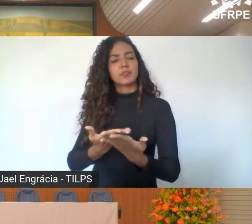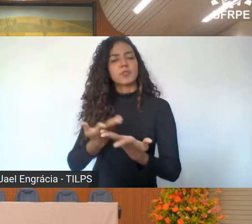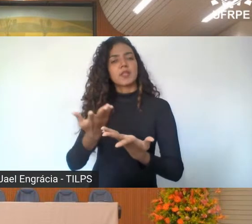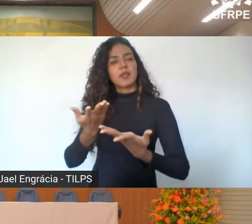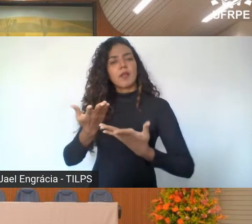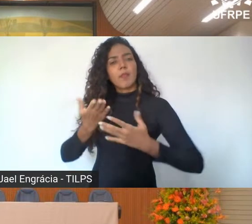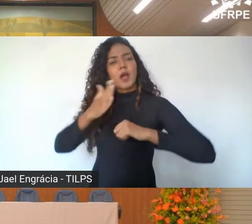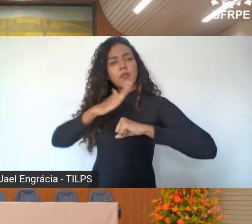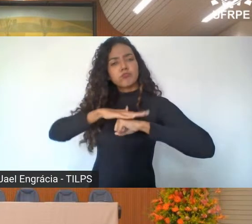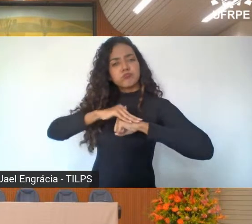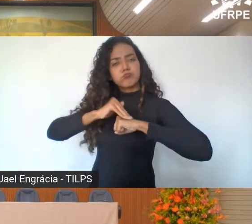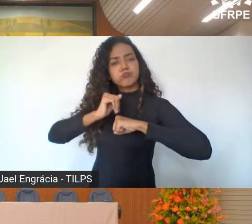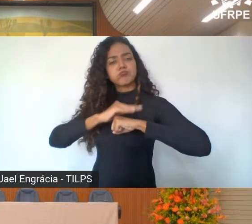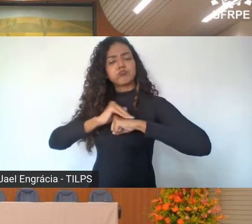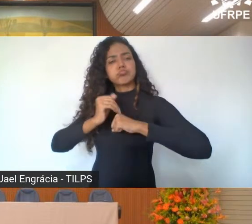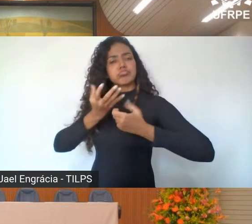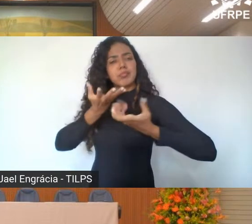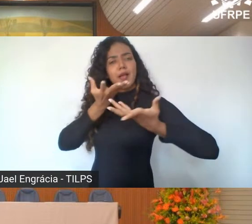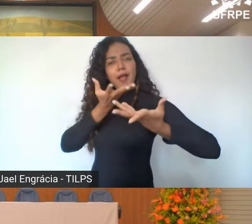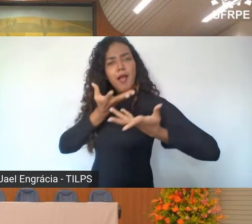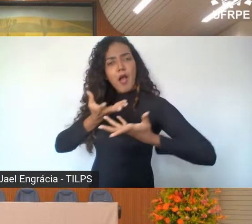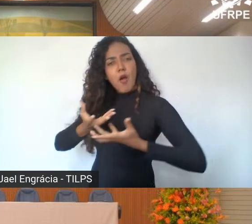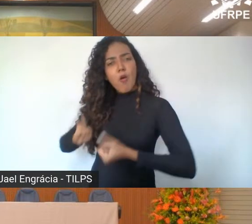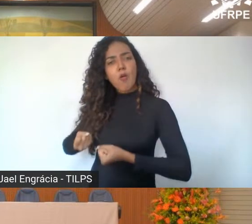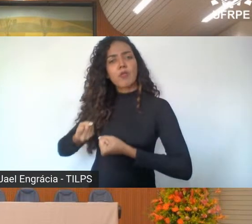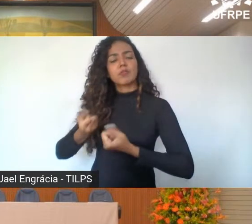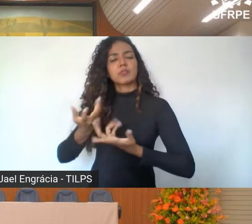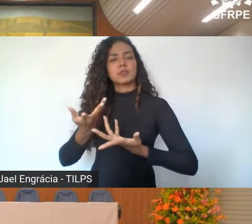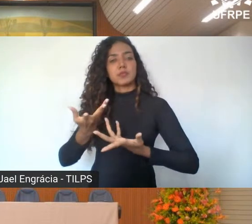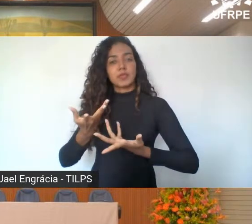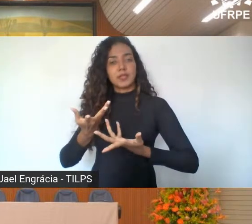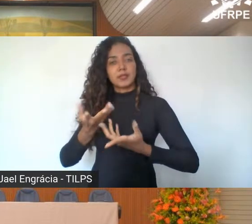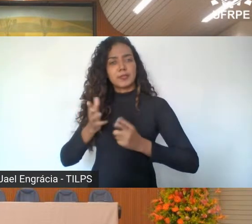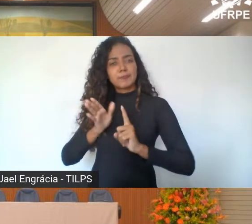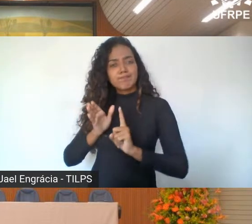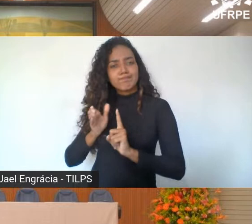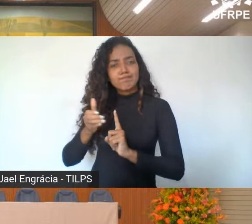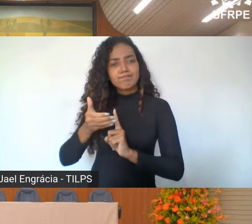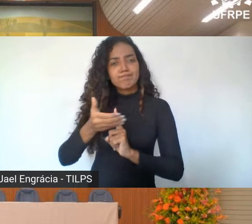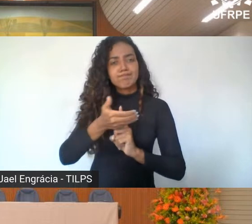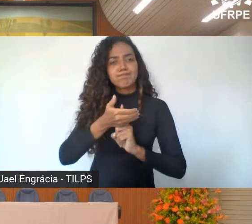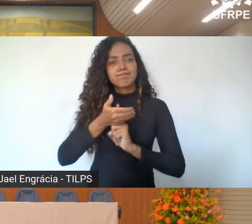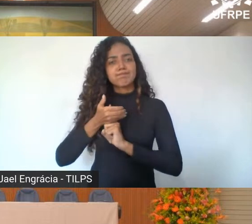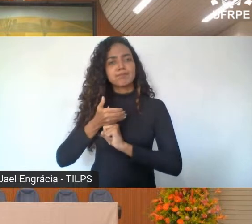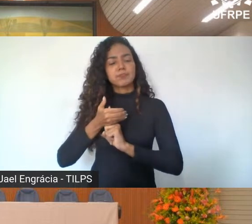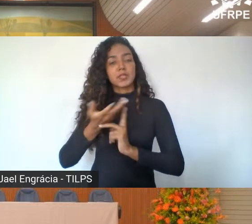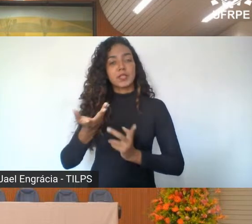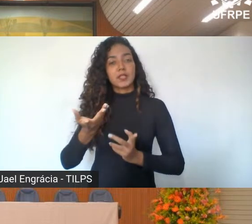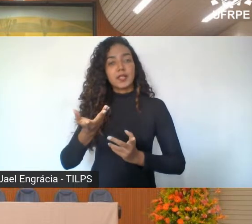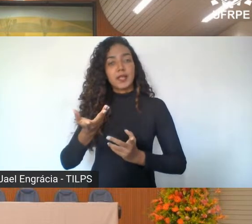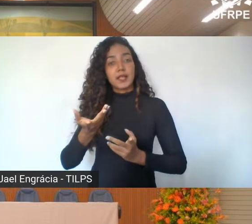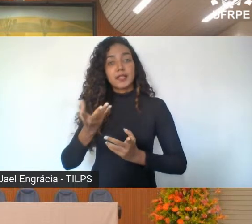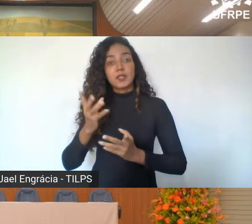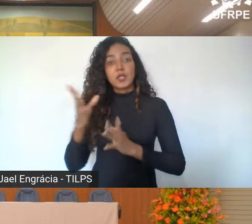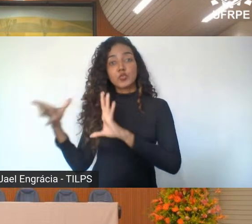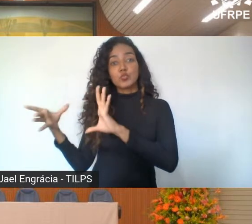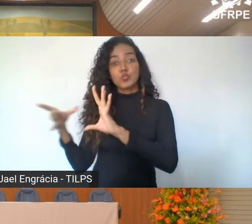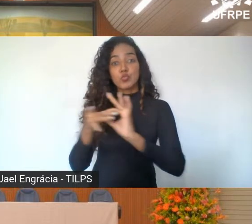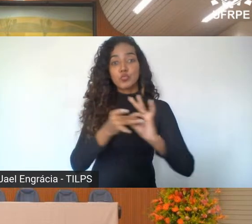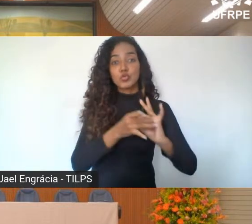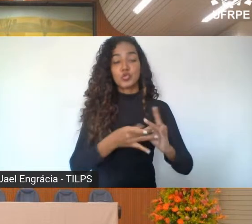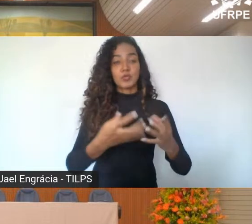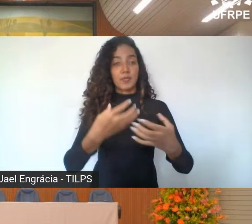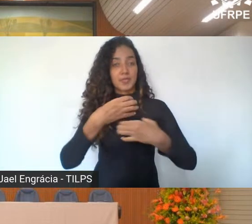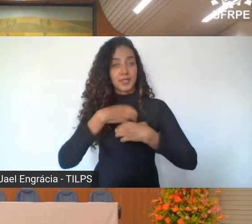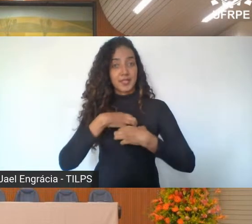conforto, de acolhimento diante de tudo que nós estamos passando. Se vocês estão aqui conosco, é porque vocês